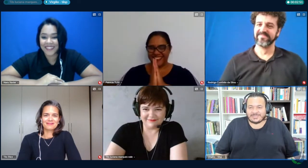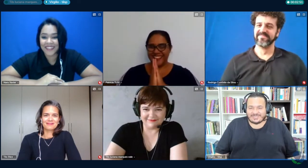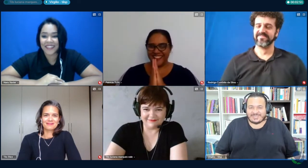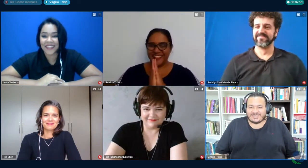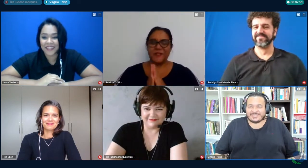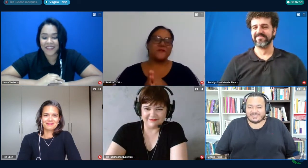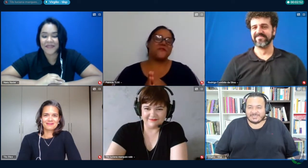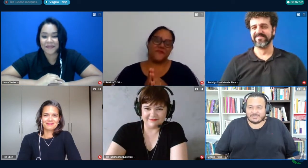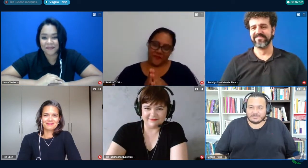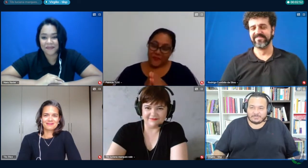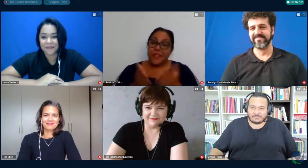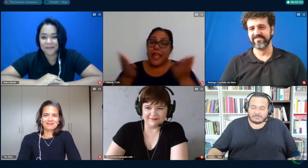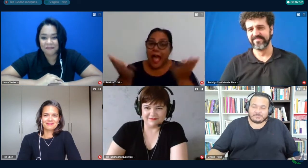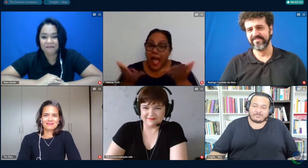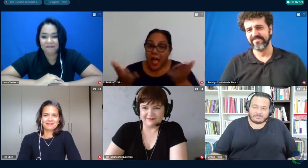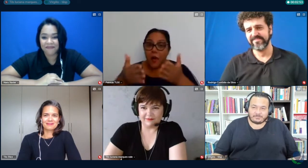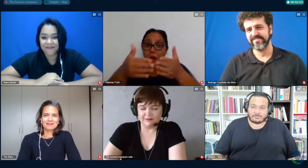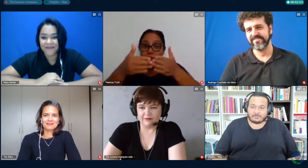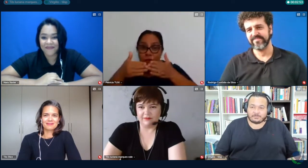obrigada. Tá?